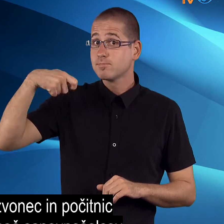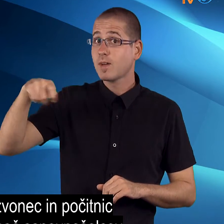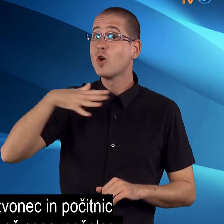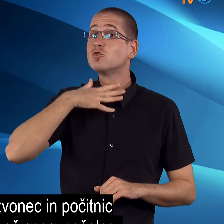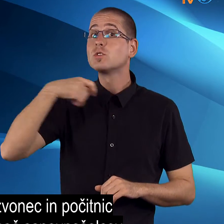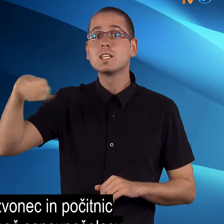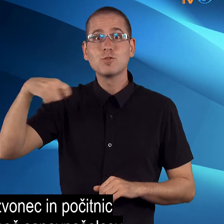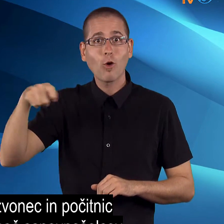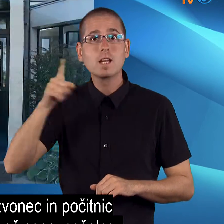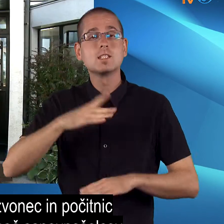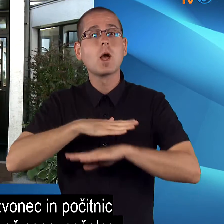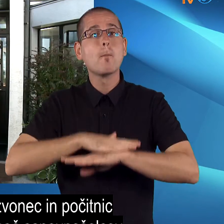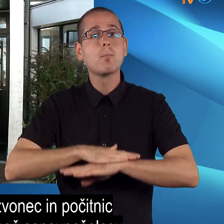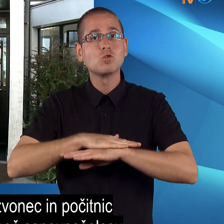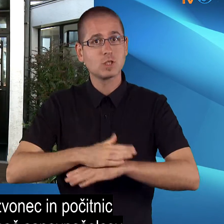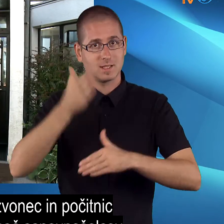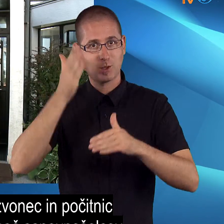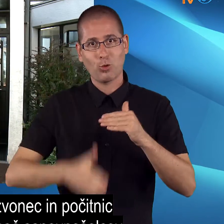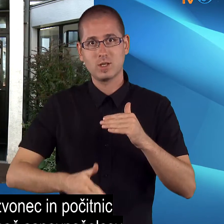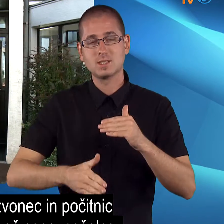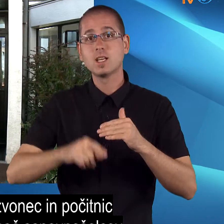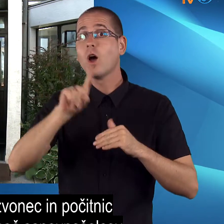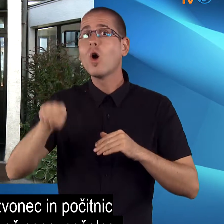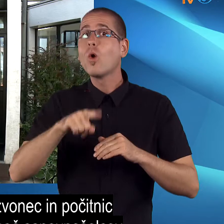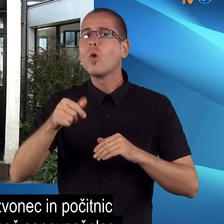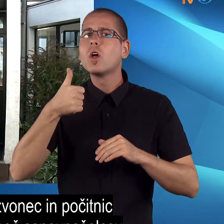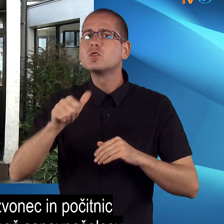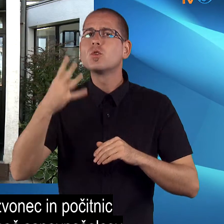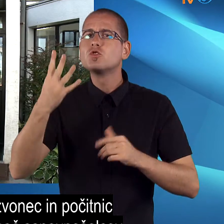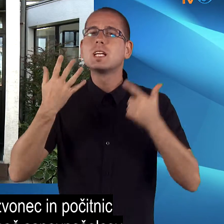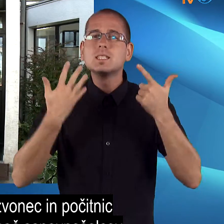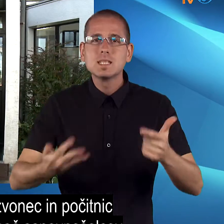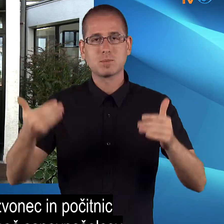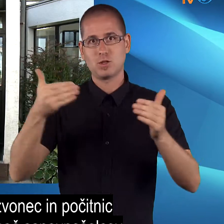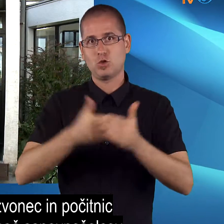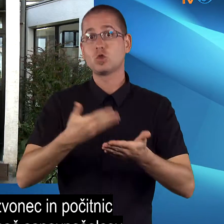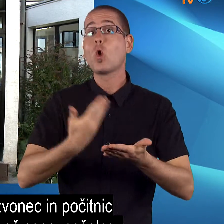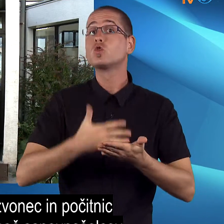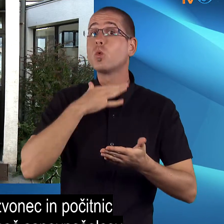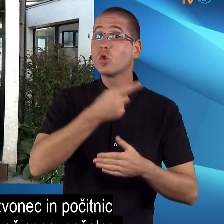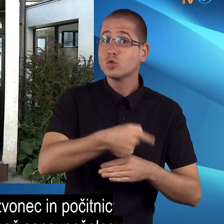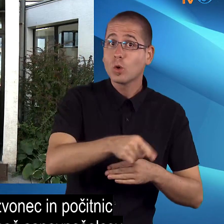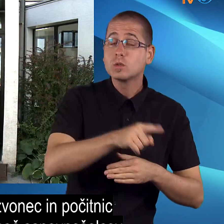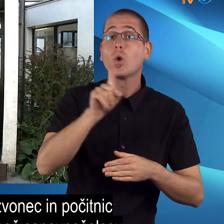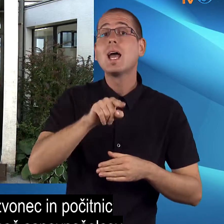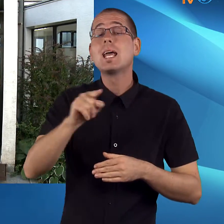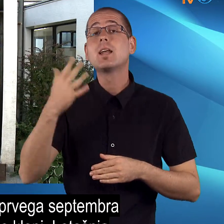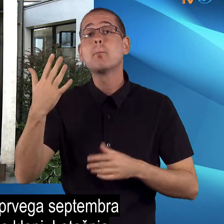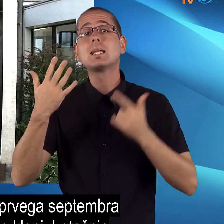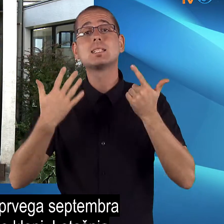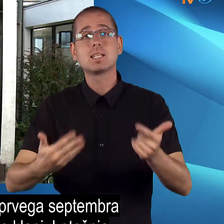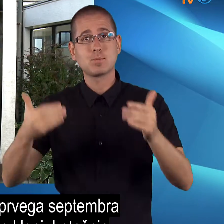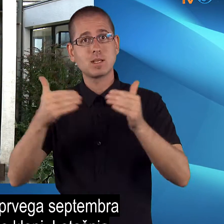Oglasil se je šolski zvonec in počitnic je konec. Okoli 174 tisoč osnovnošolcev